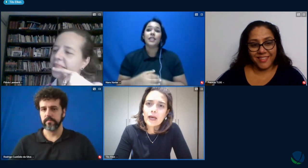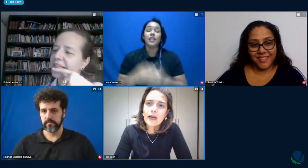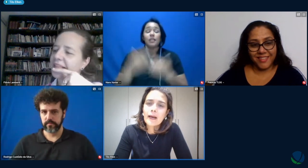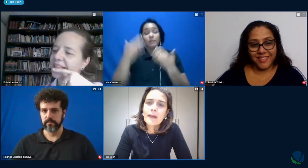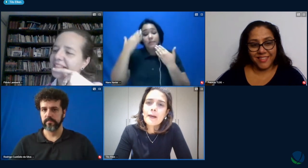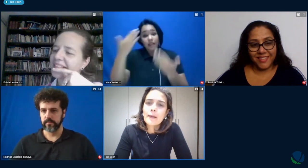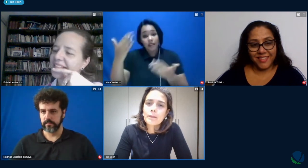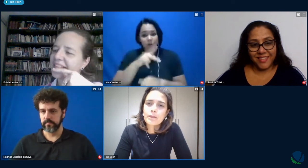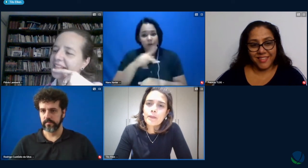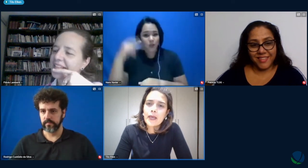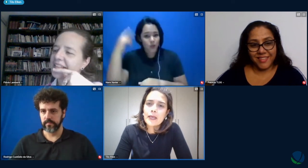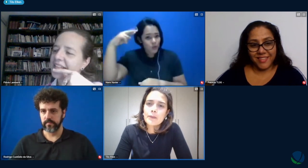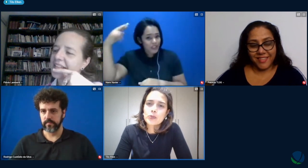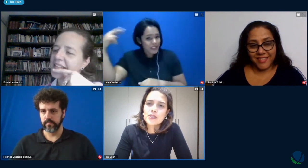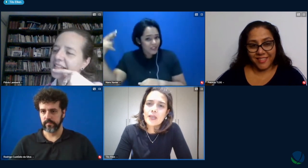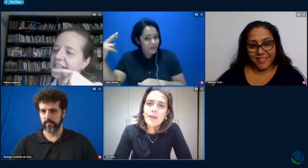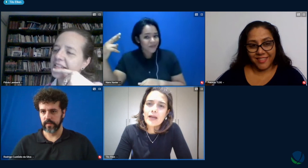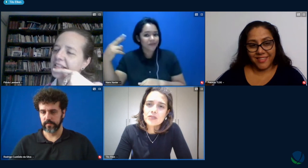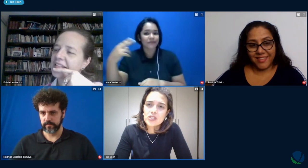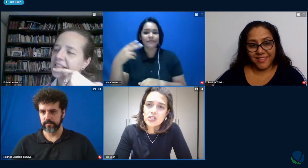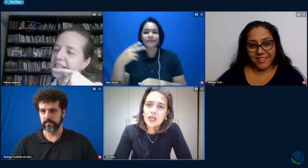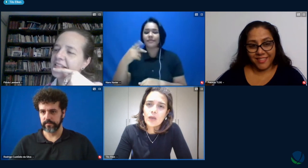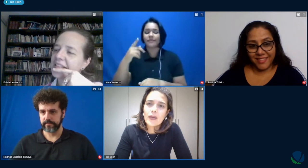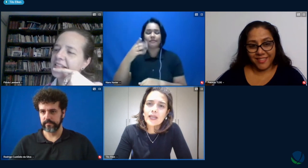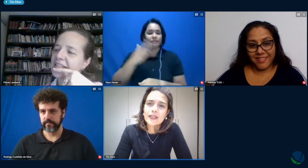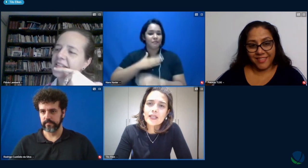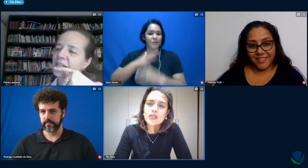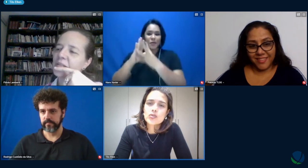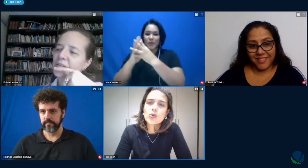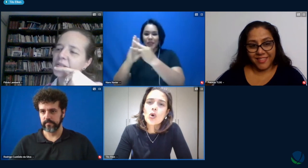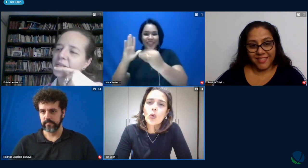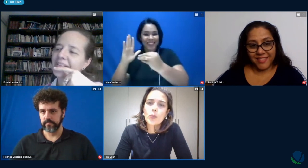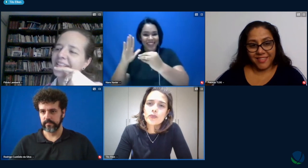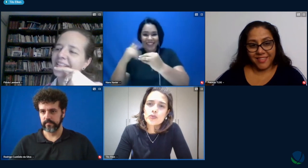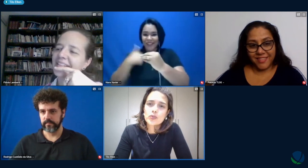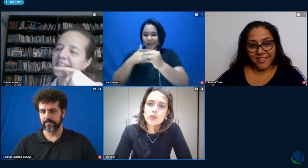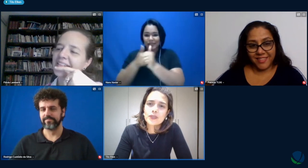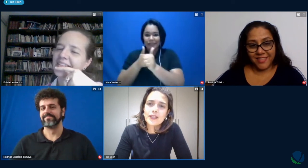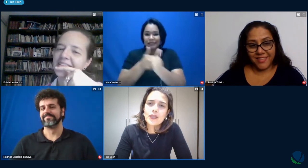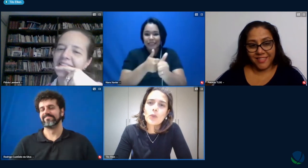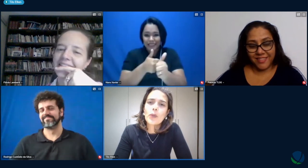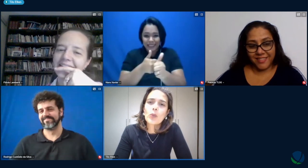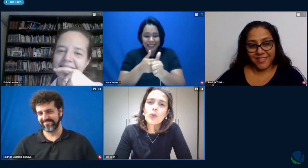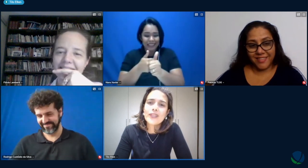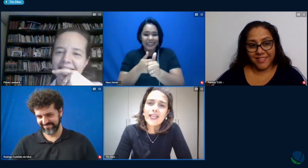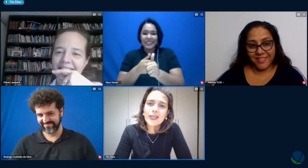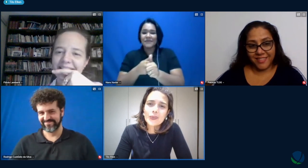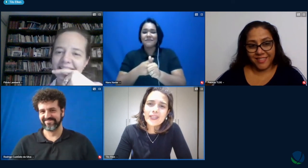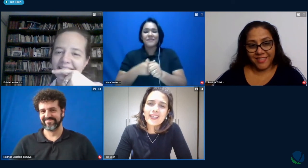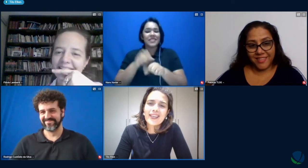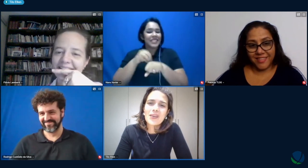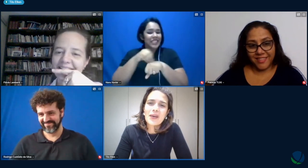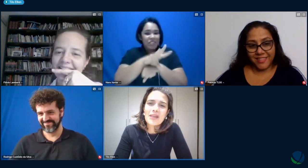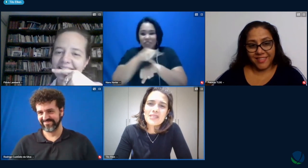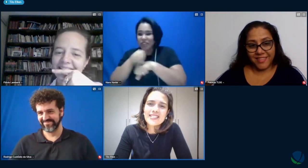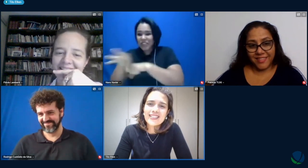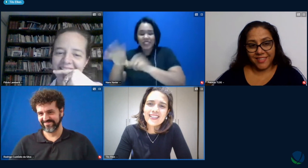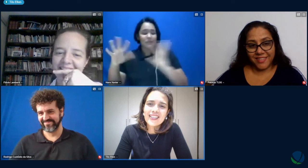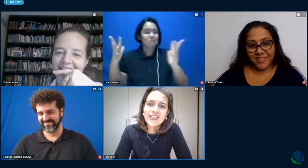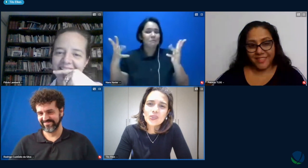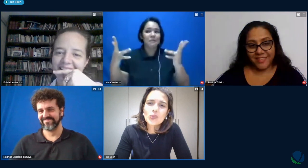para os trabalhos em geral. Eu agradeço o professor Rodrigo pelo modelo que eu